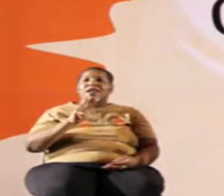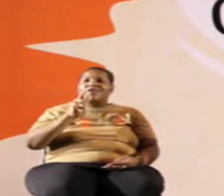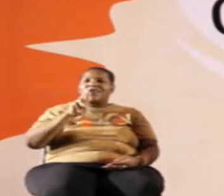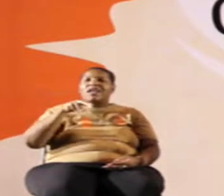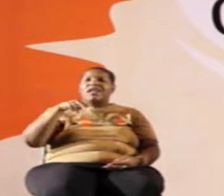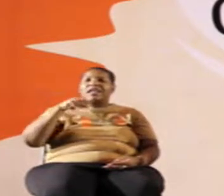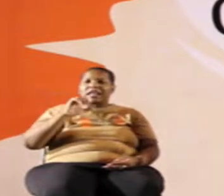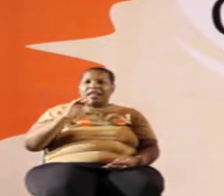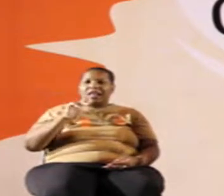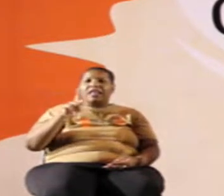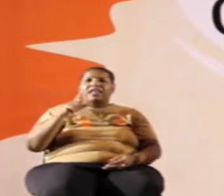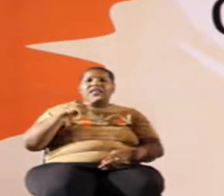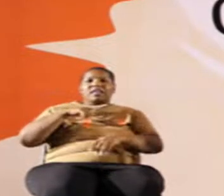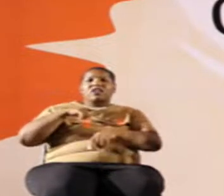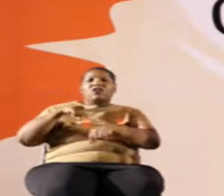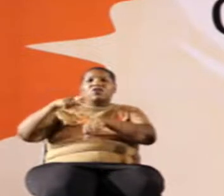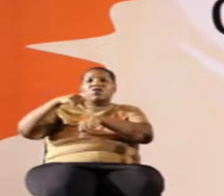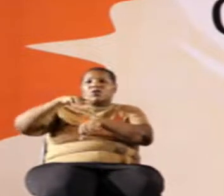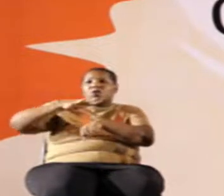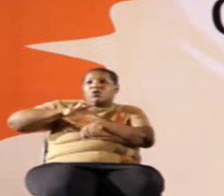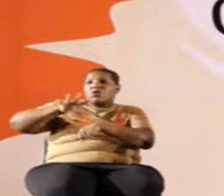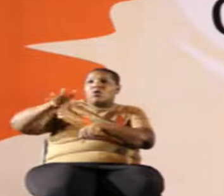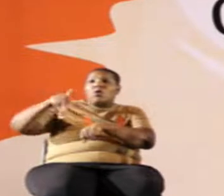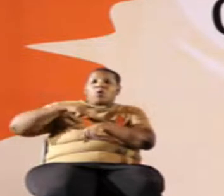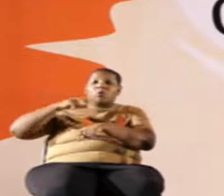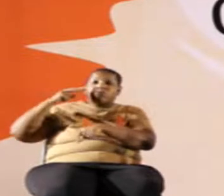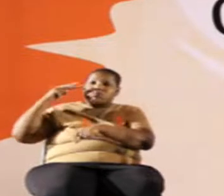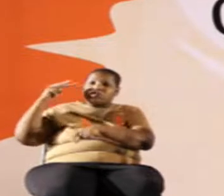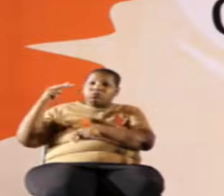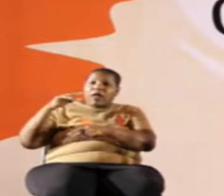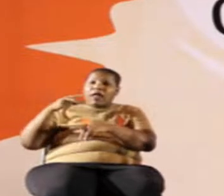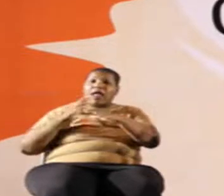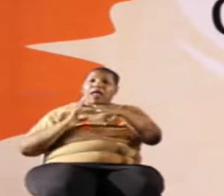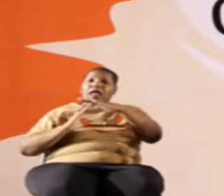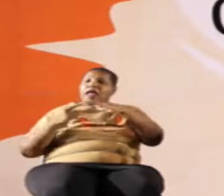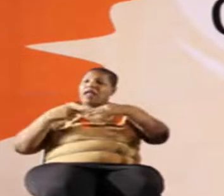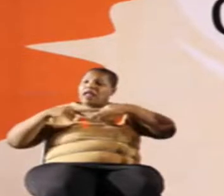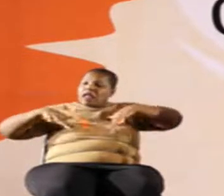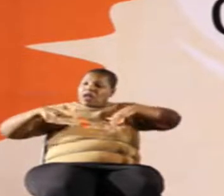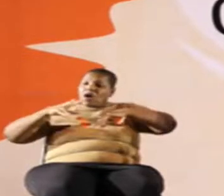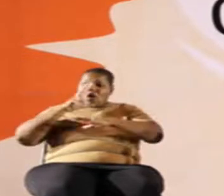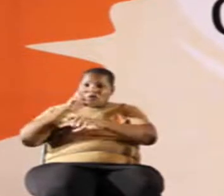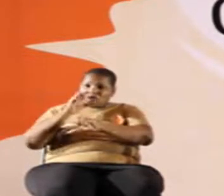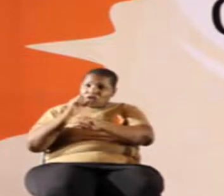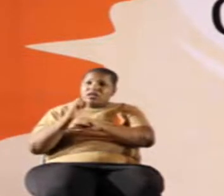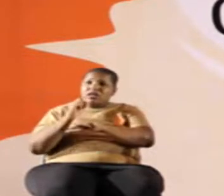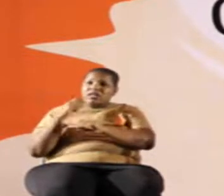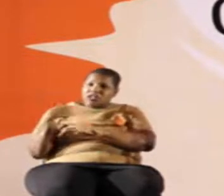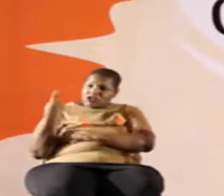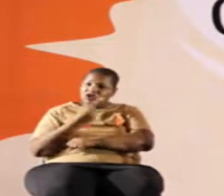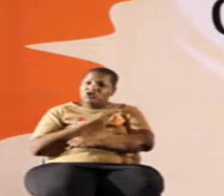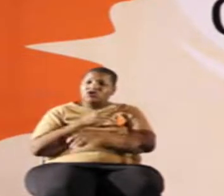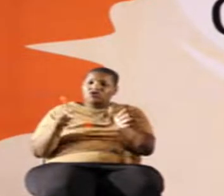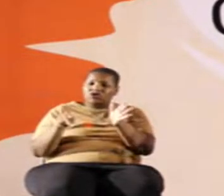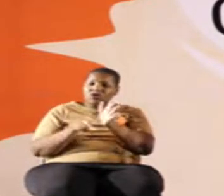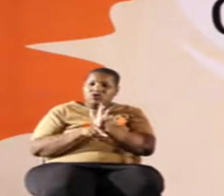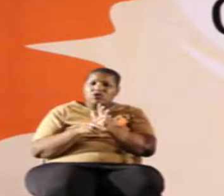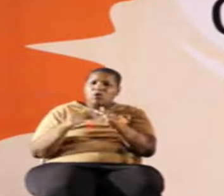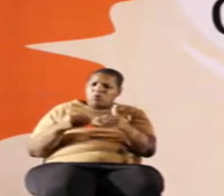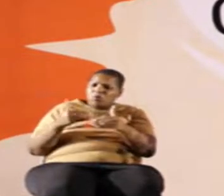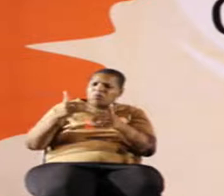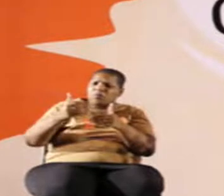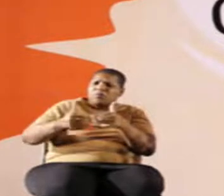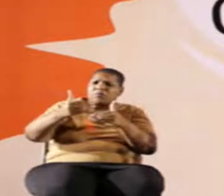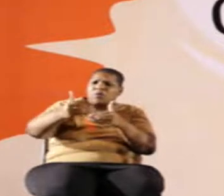universo internacional, numa atuação diaspórica que fortalece o nosso papel para muito além